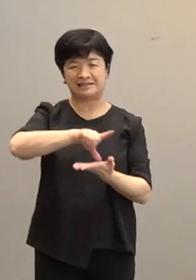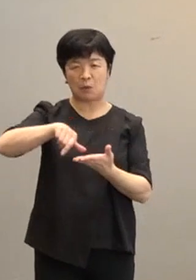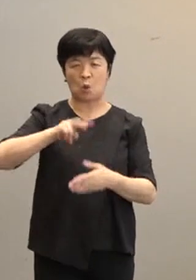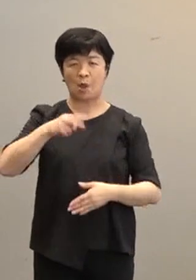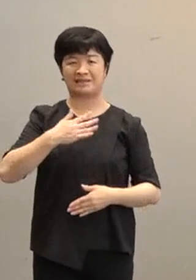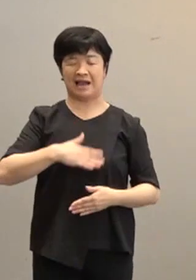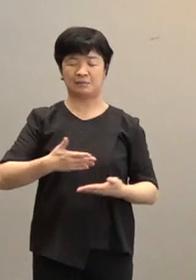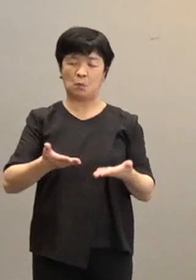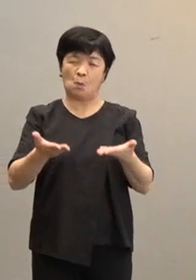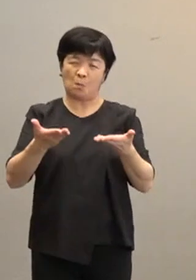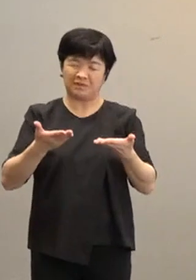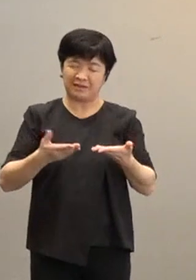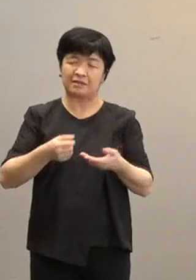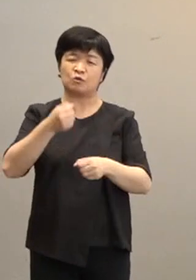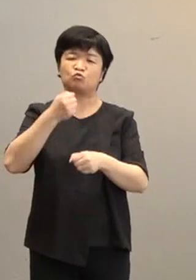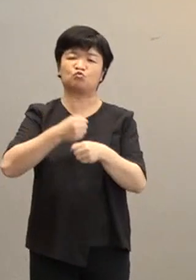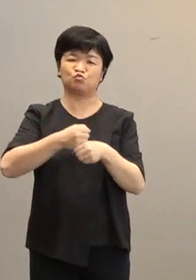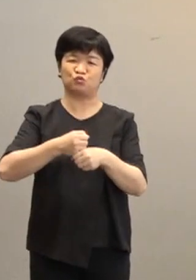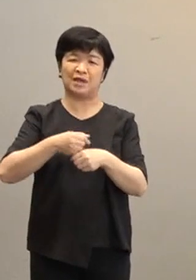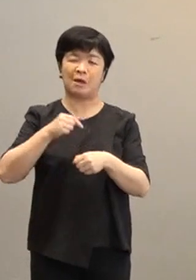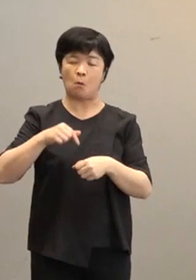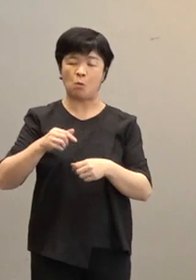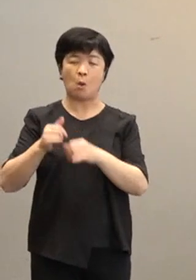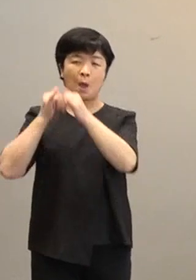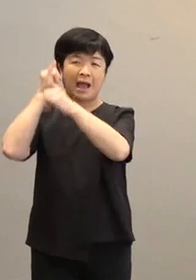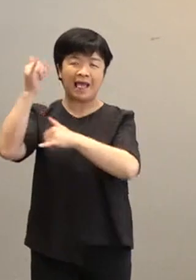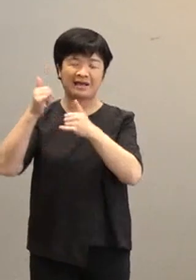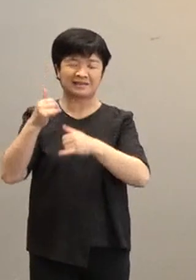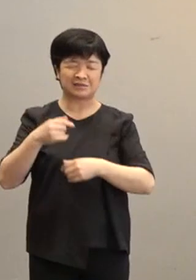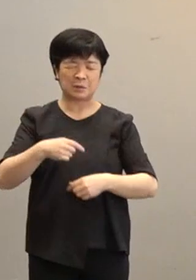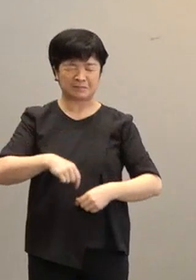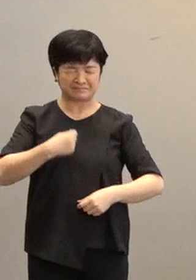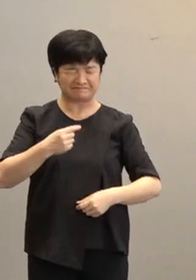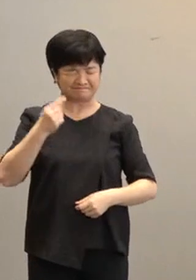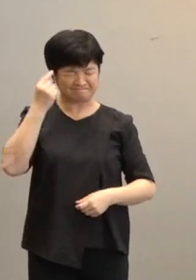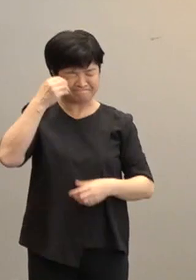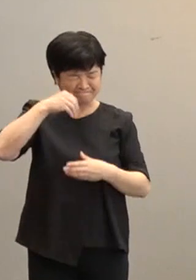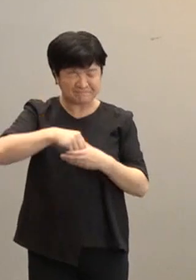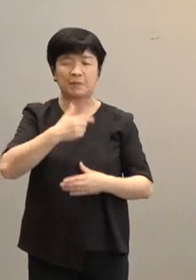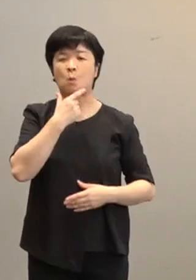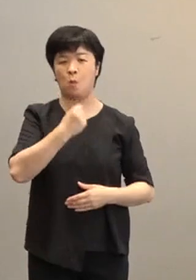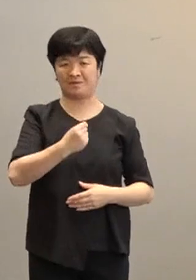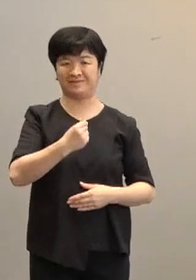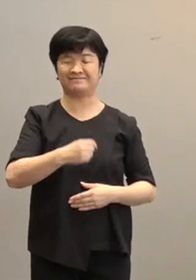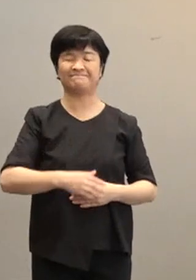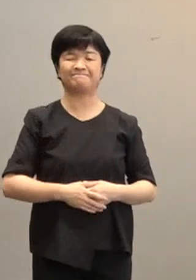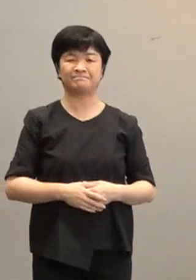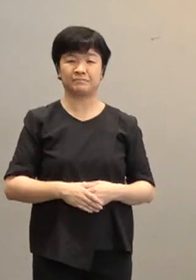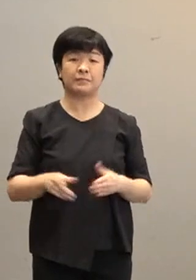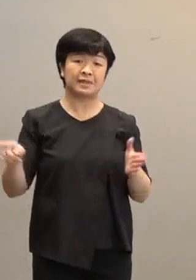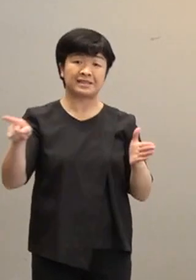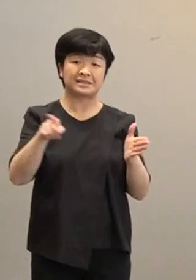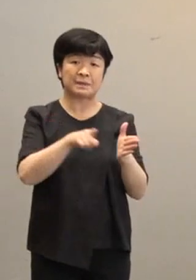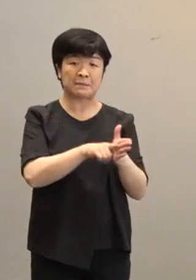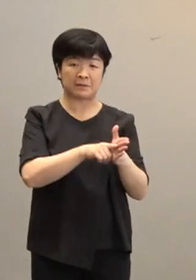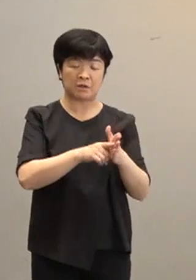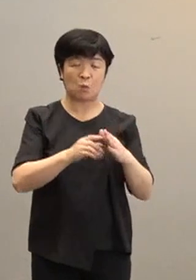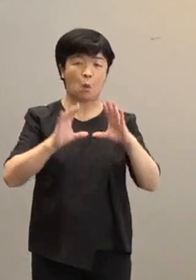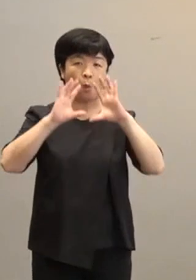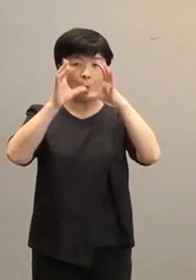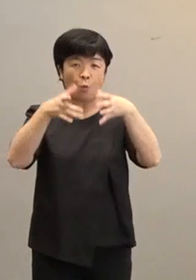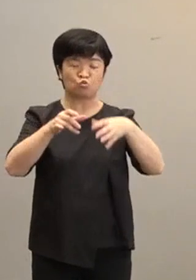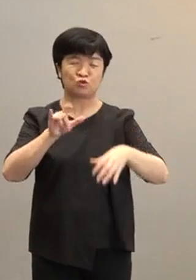をしっかり重く、歴史的経緯を重く受け止めていただきたいということと、まあ、これまで培われてきた国際線のネットワ